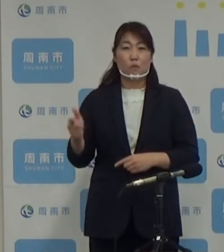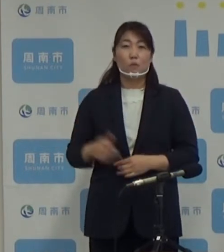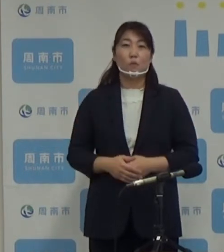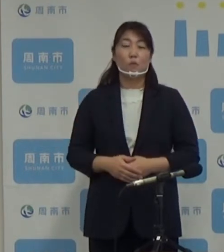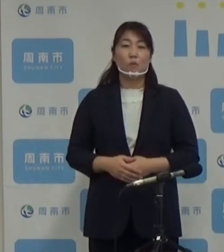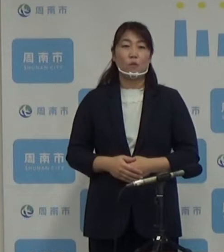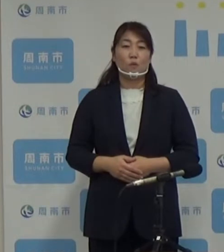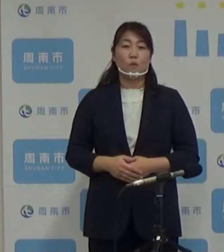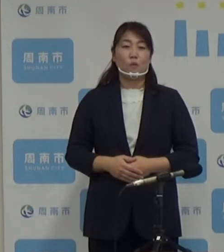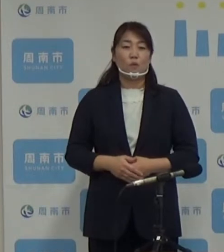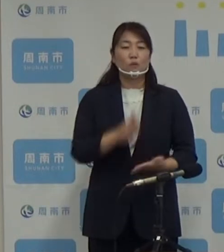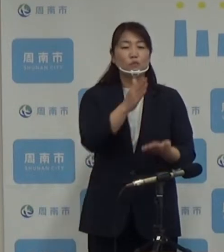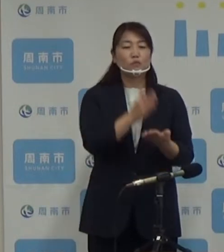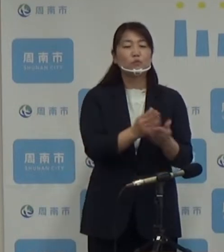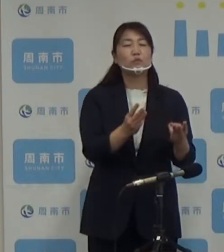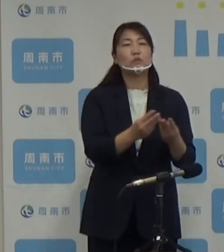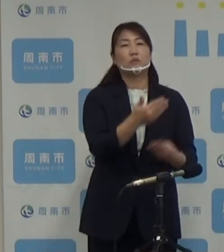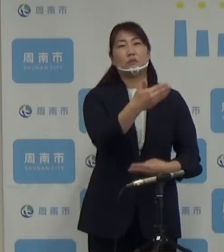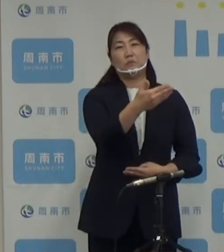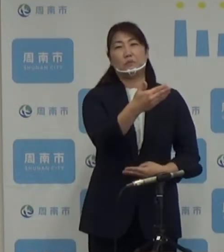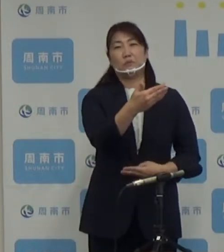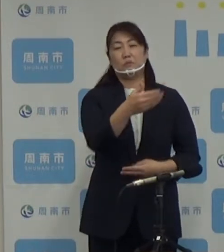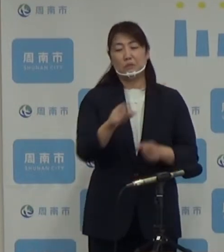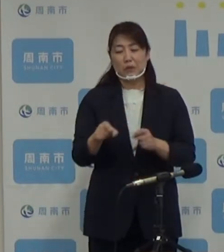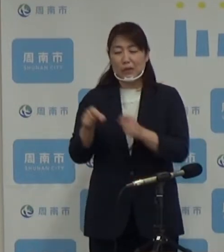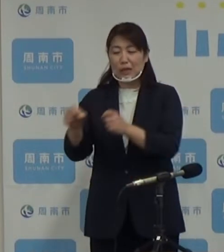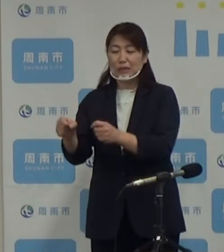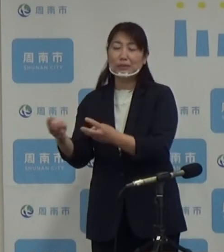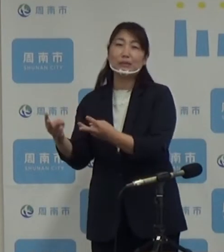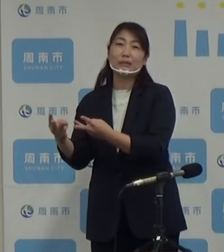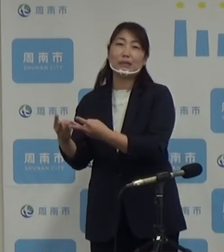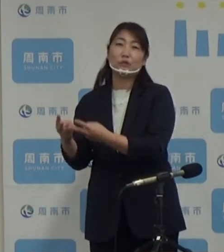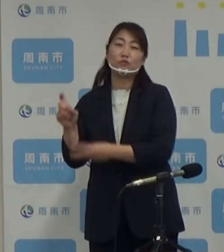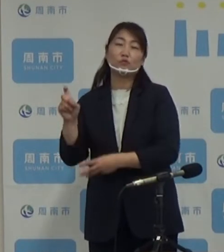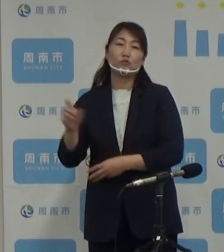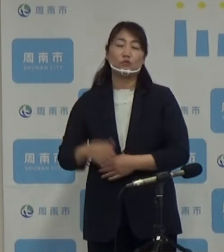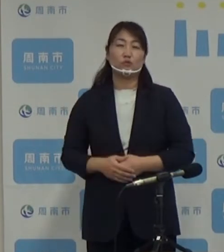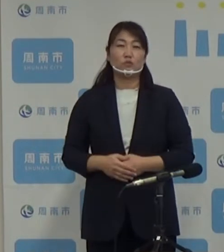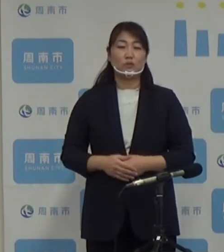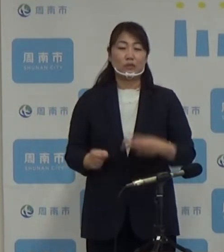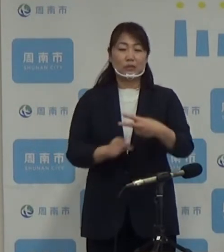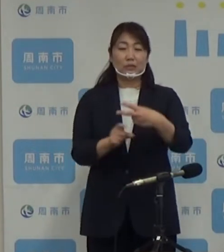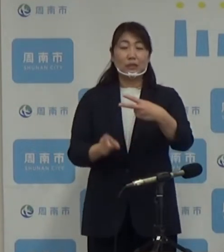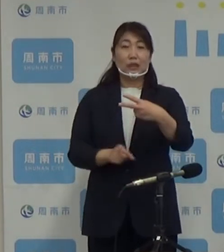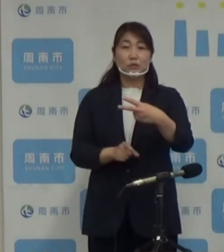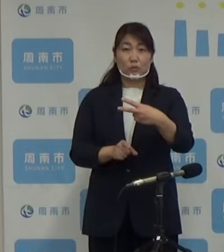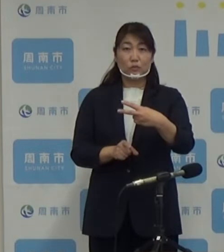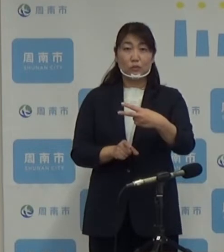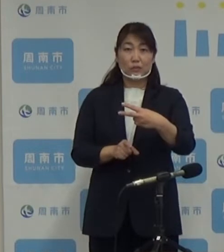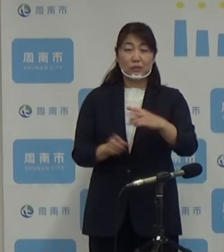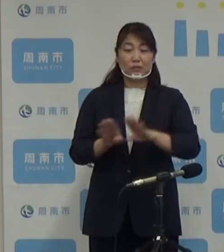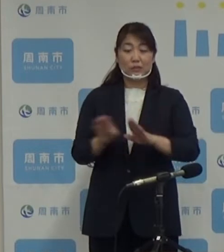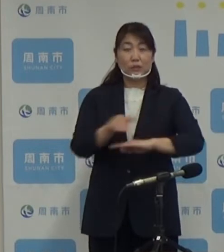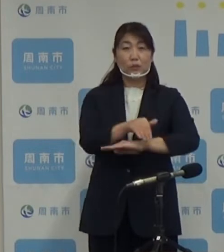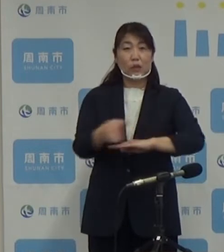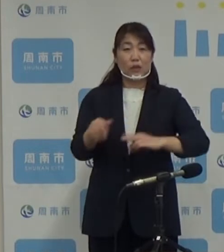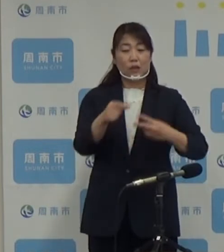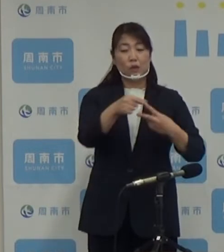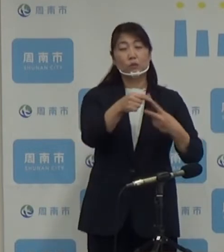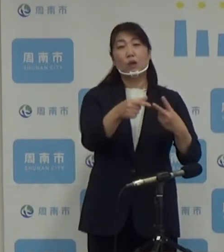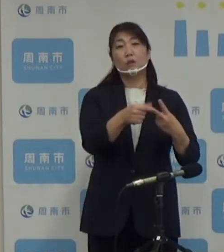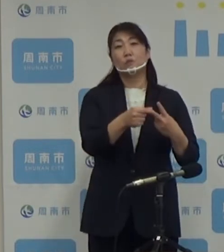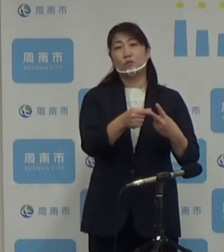中堅の中心10件の延期としておりますなお2月に開催予定でした2つの